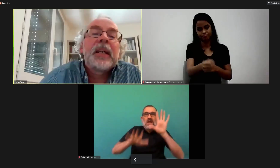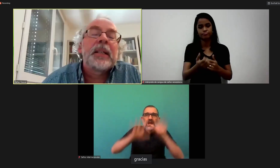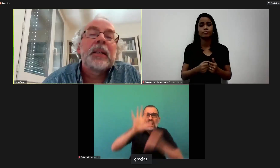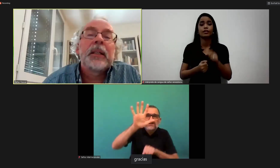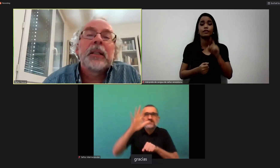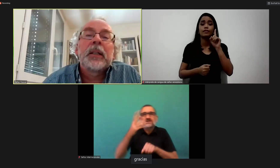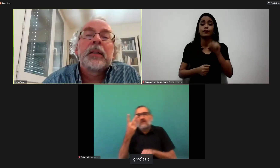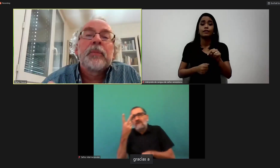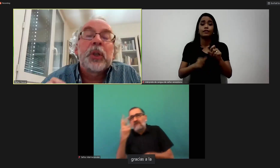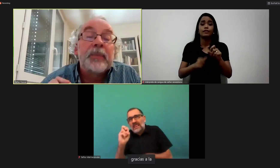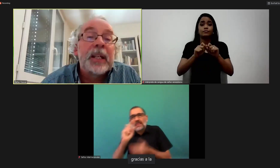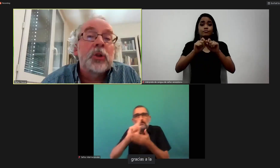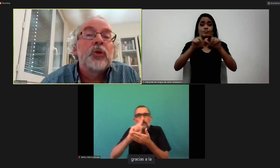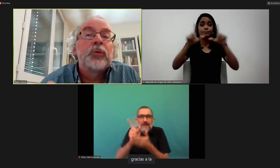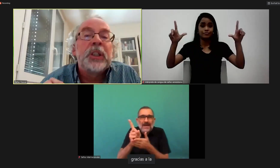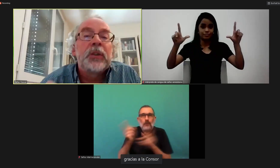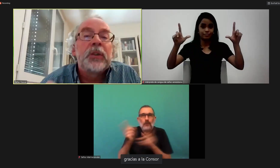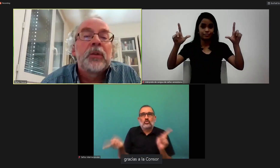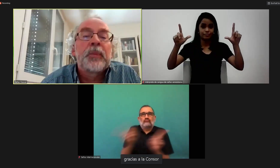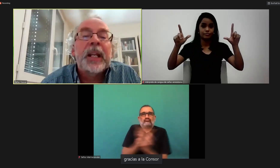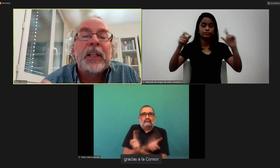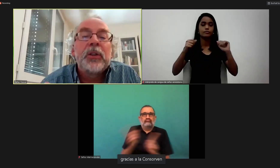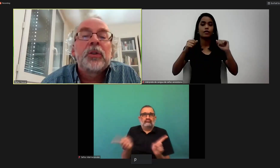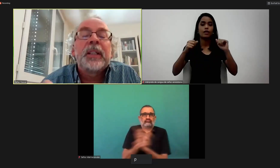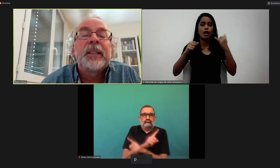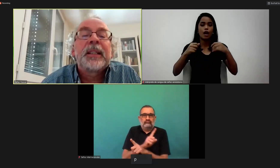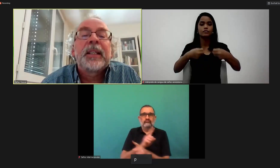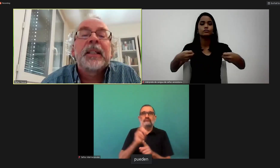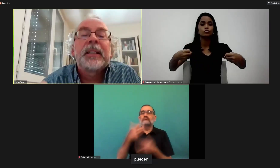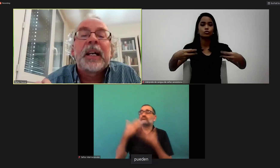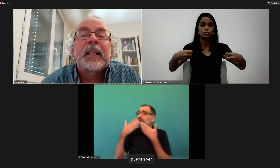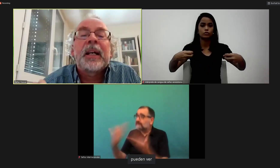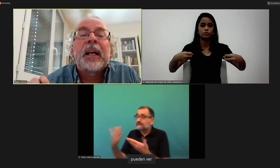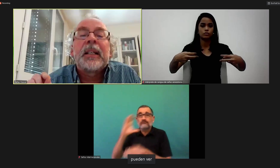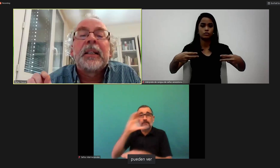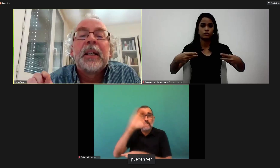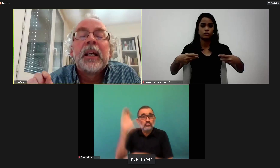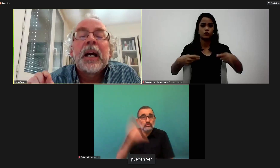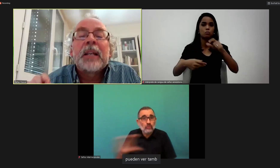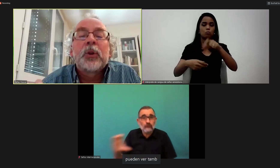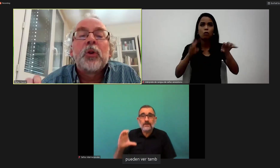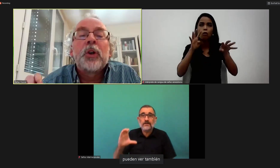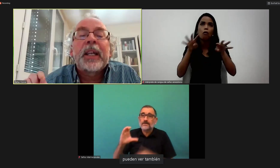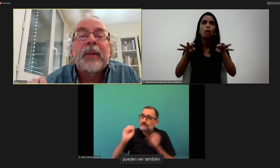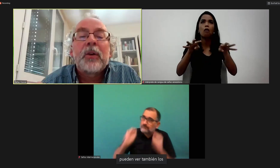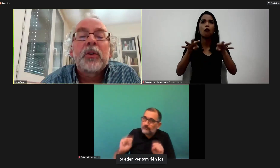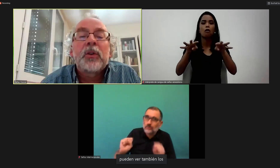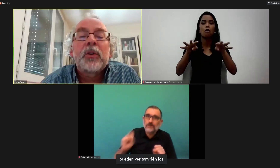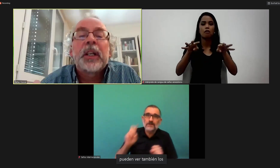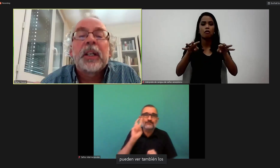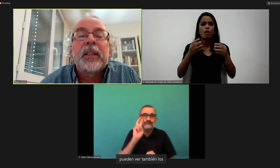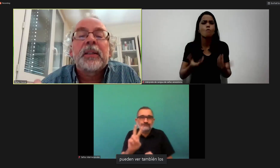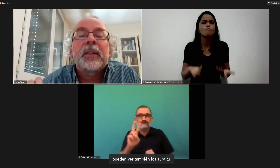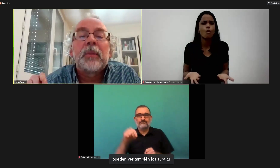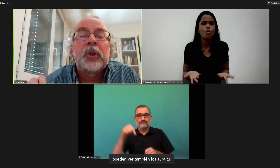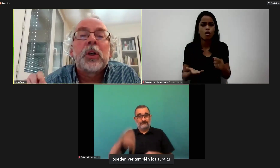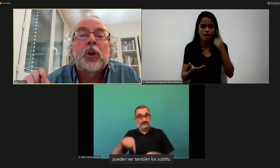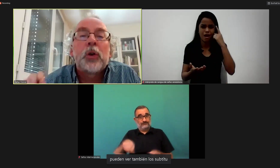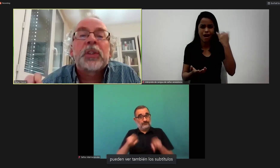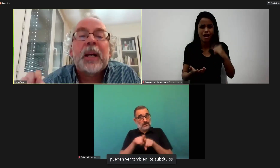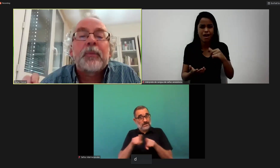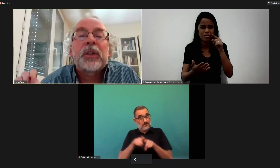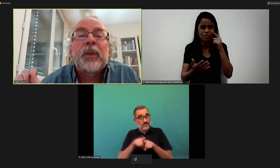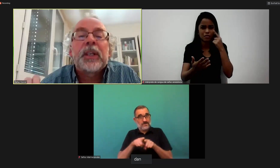la pantalla, podéis ver los subtítulos. Para ello tenéis que dar al botón que hay abajo, si queréis, donde